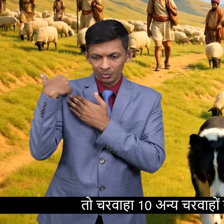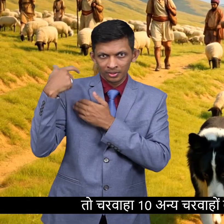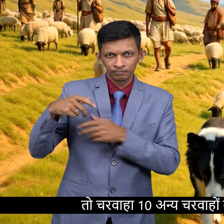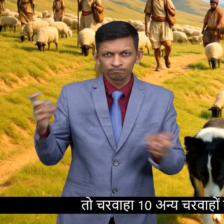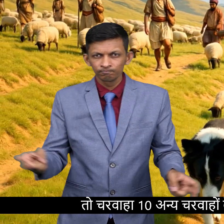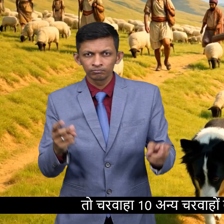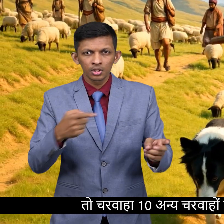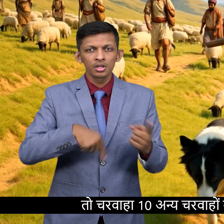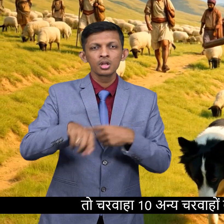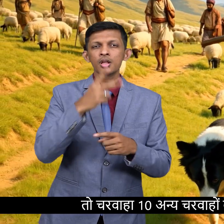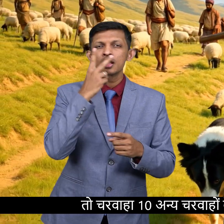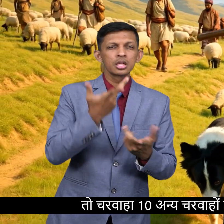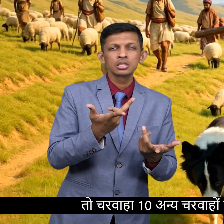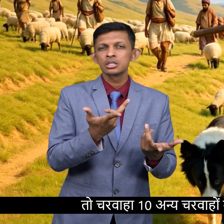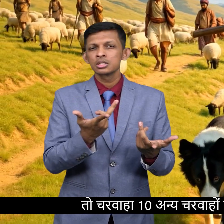पलायन करता है।